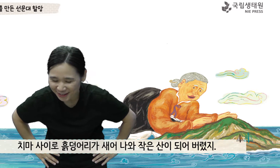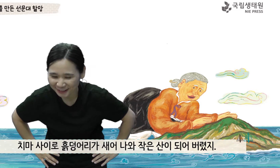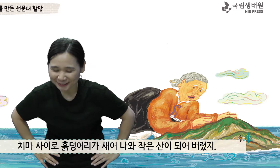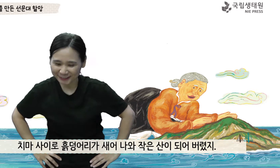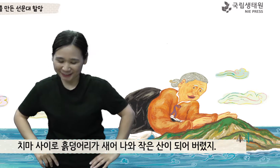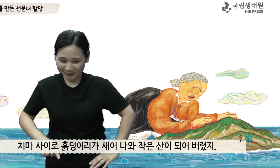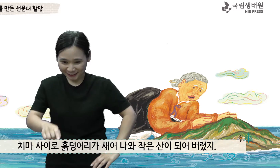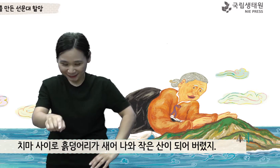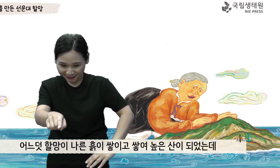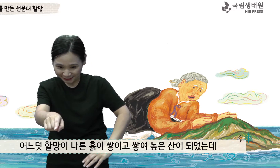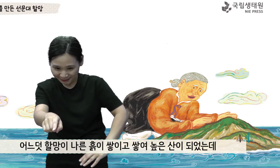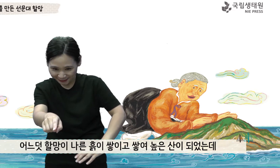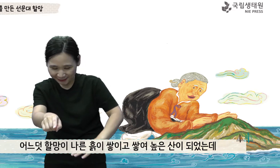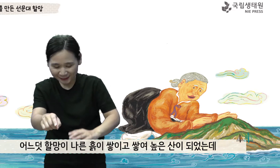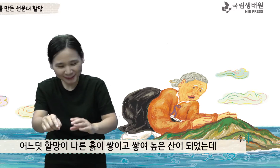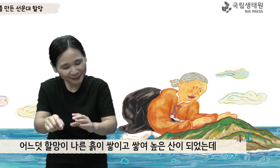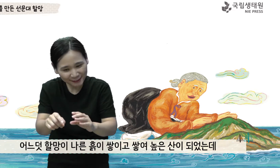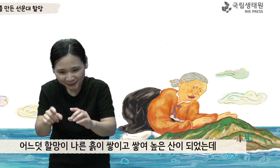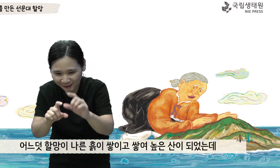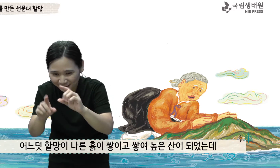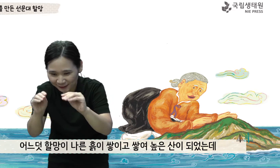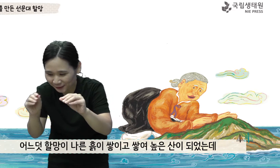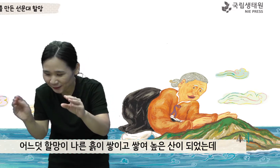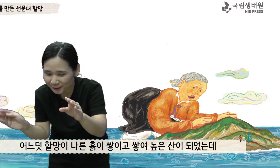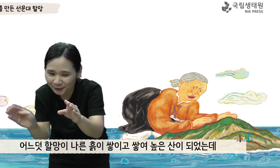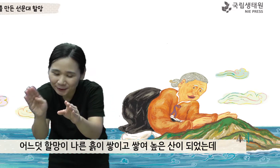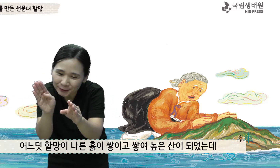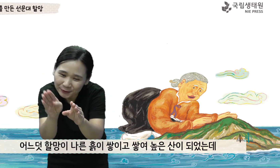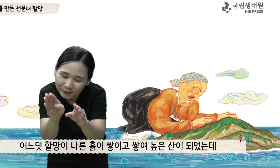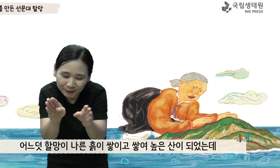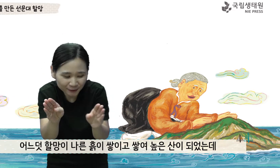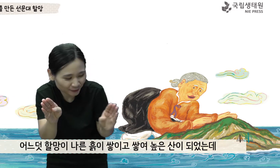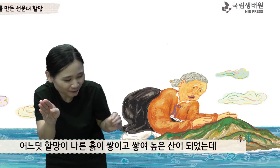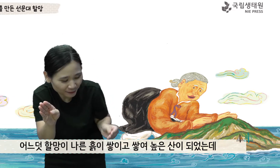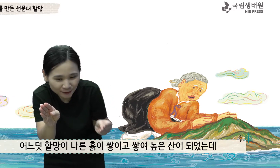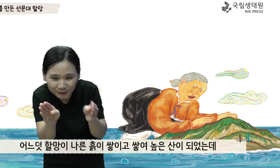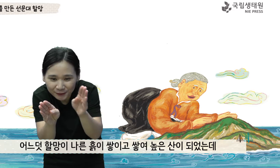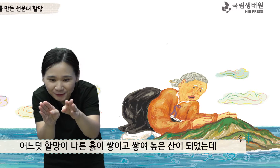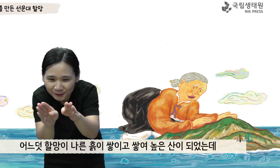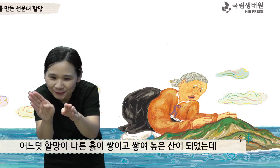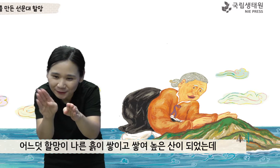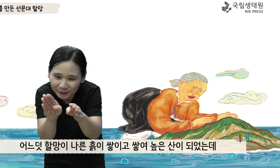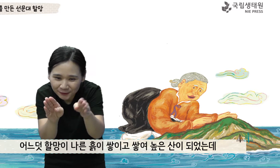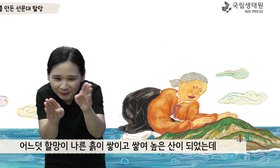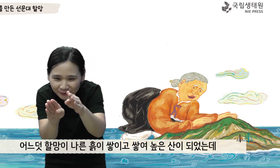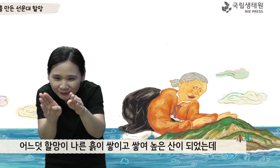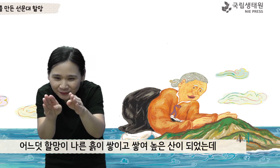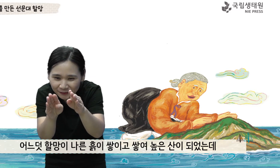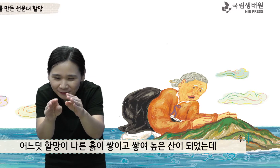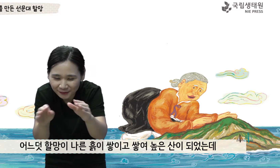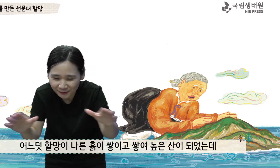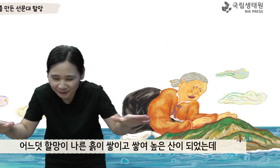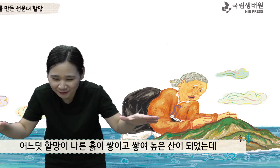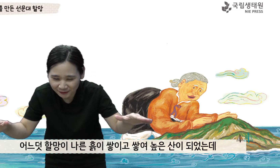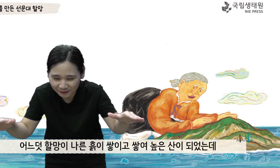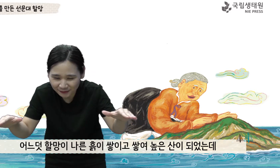어느덧 할망이 나른 흙이 쌓이고 쌓여 높은 산이 되었는데